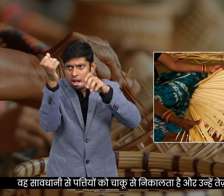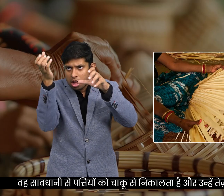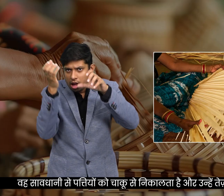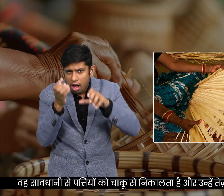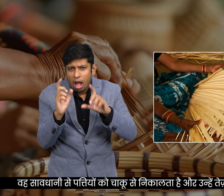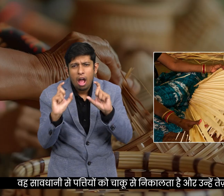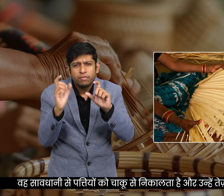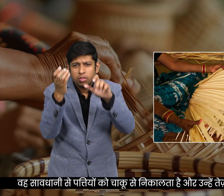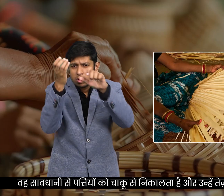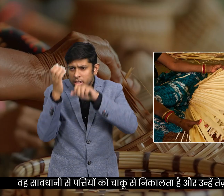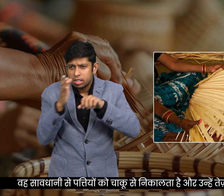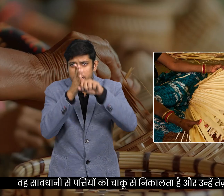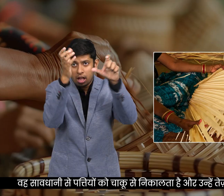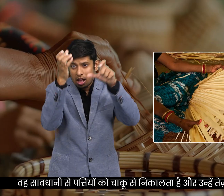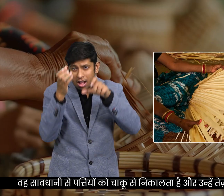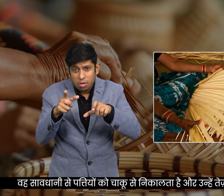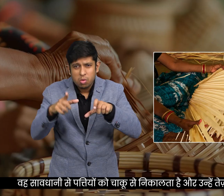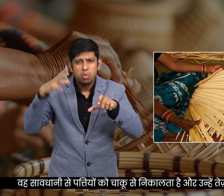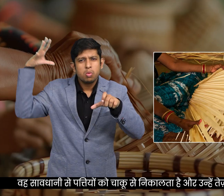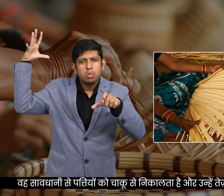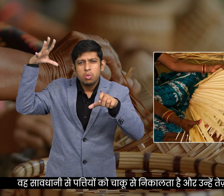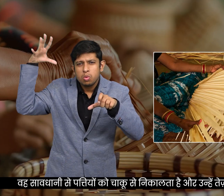है।